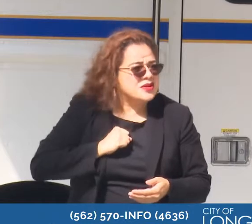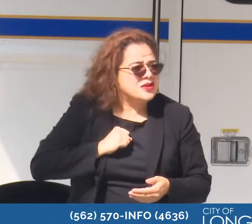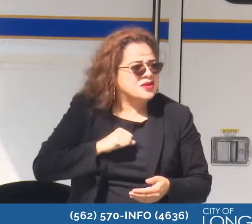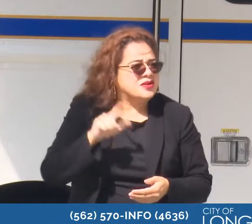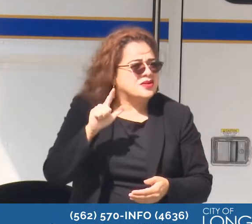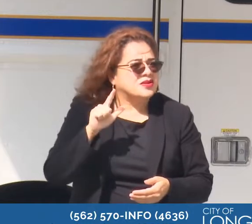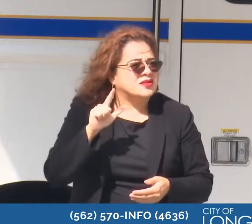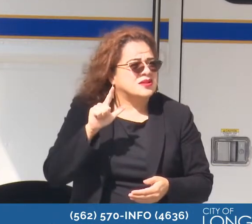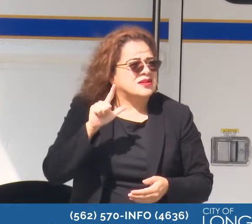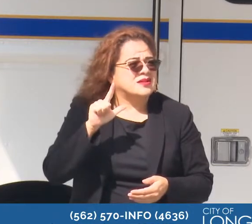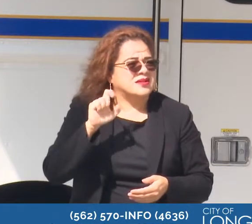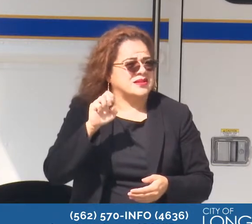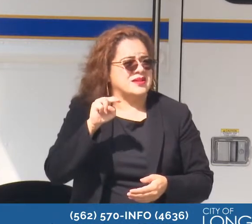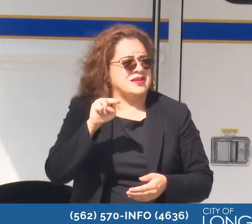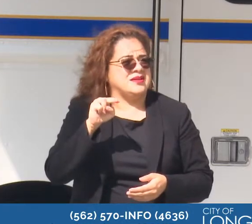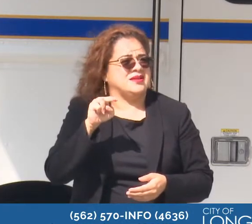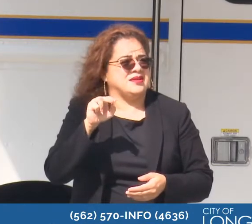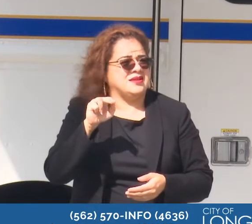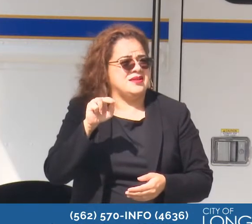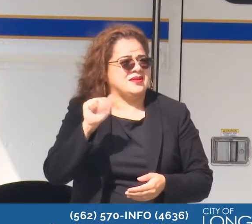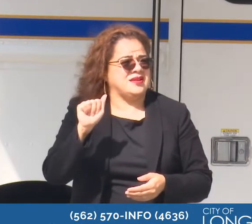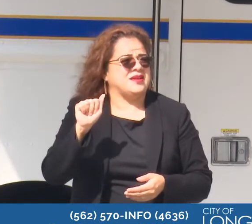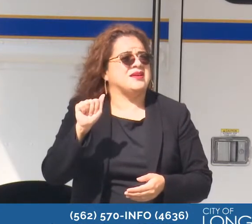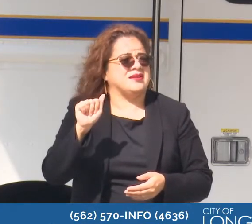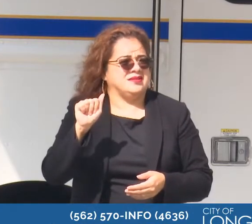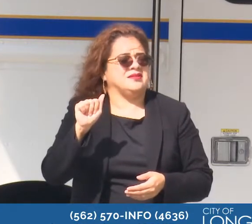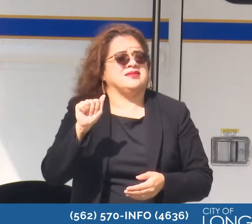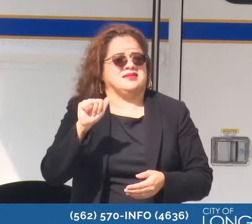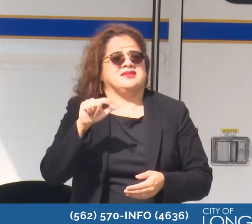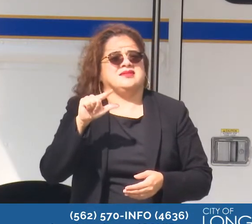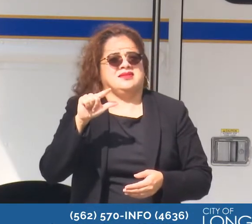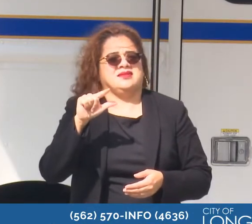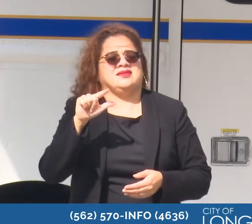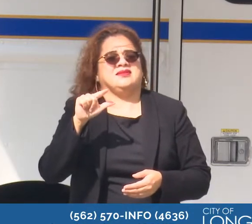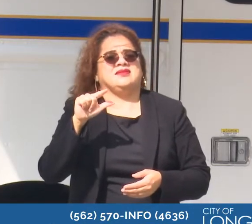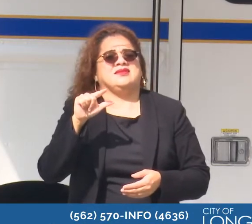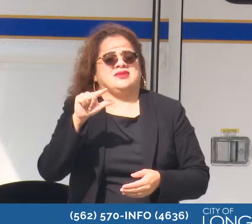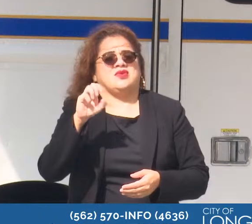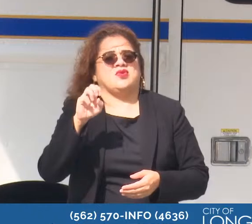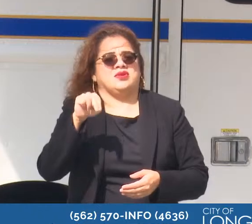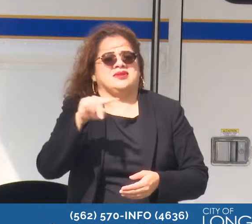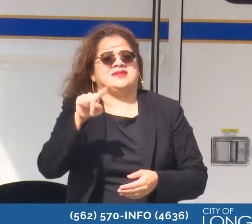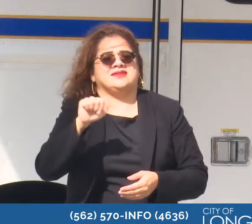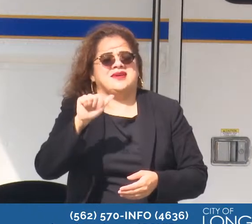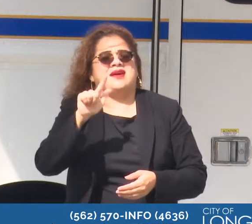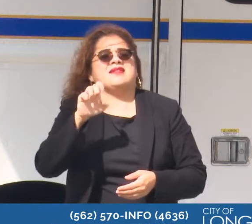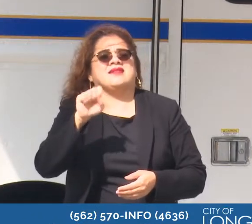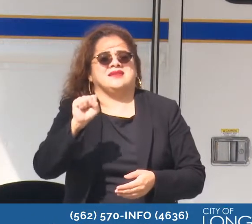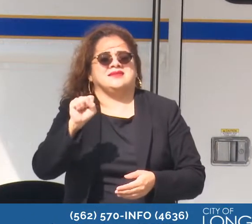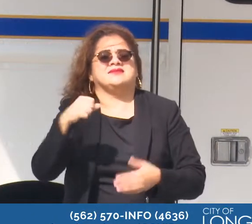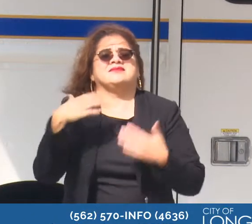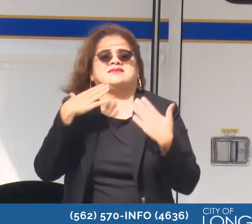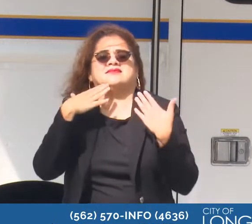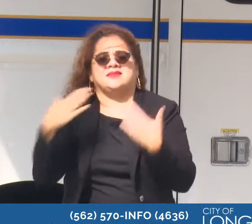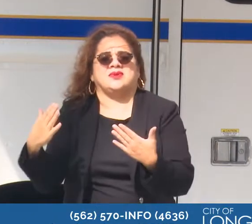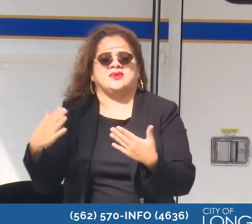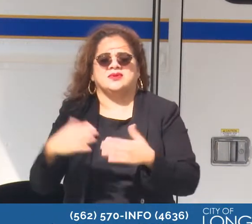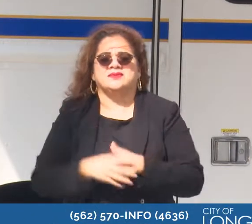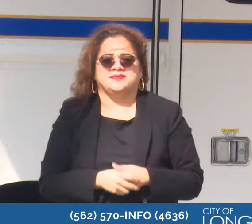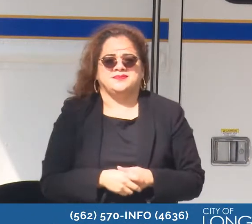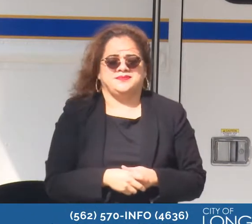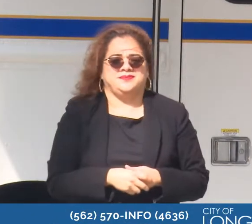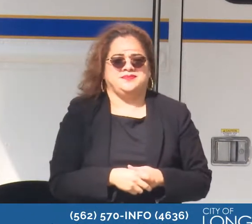Beach y una gran amiga también en la ciudad de Long Beach, y la senadora Lina González. Lina.